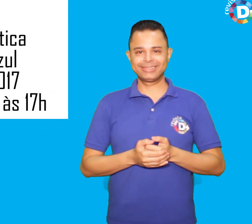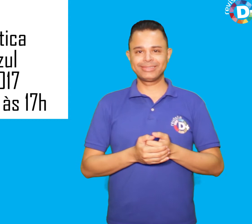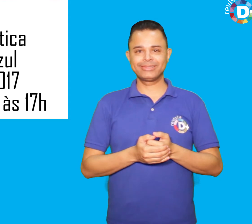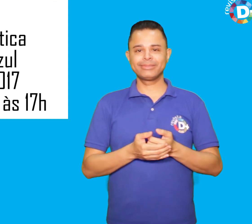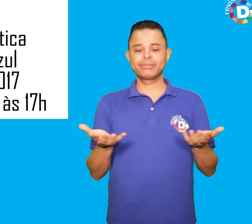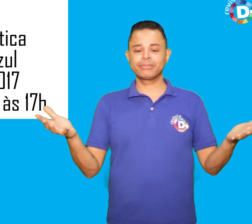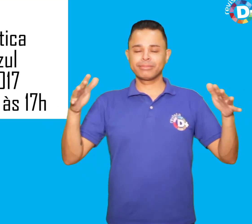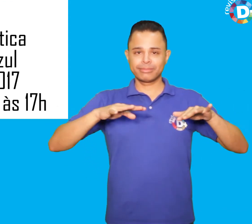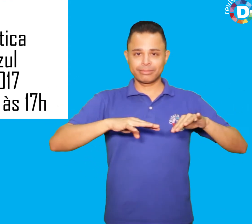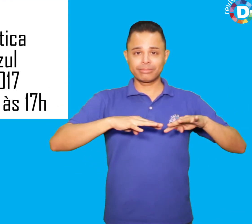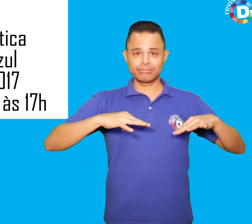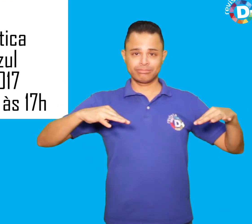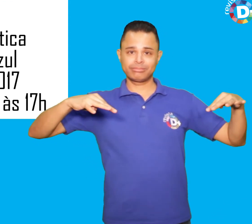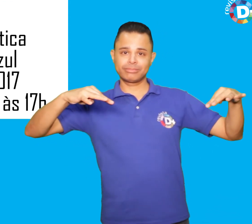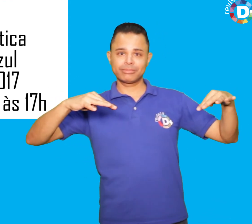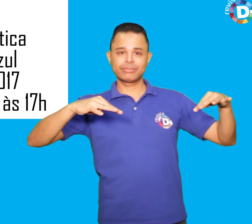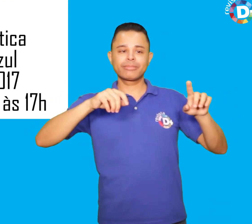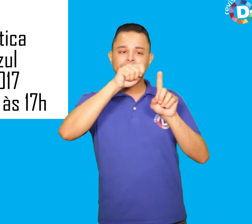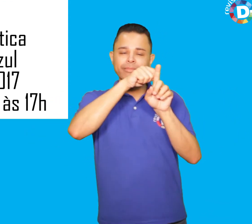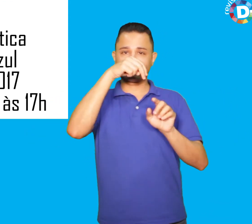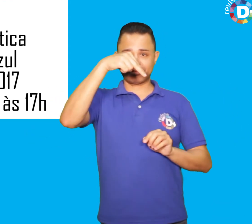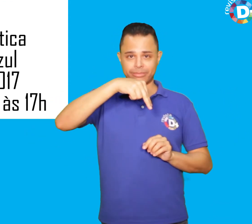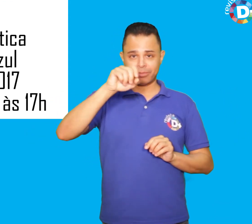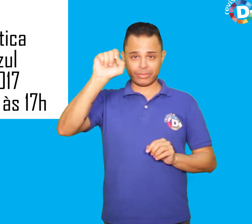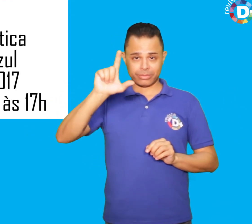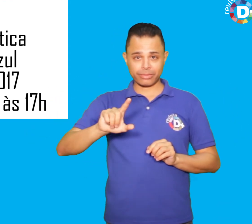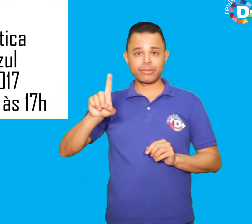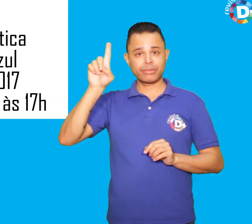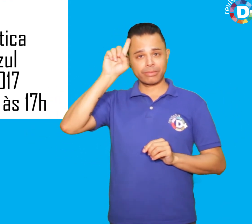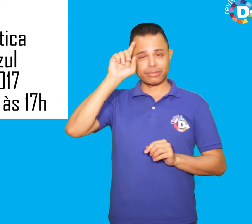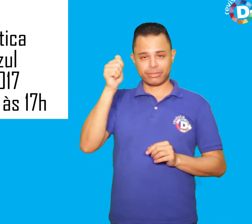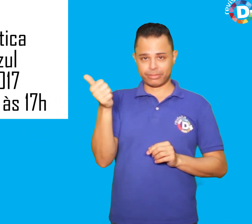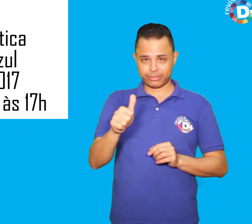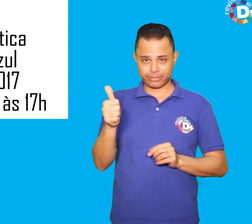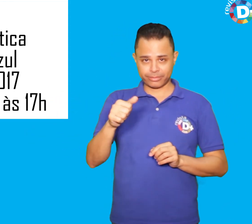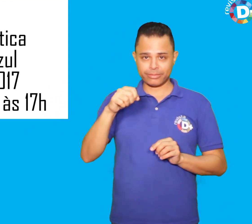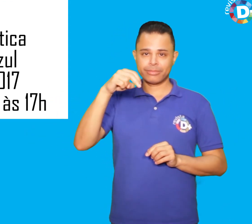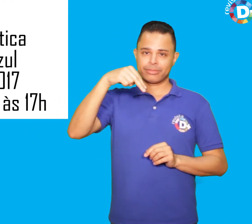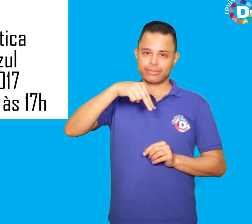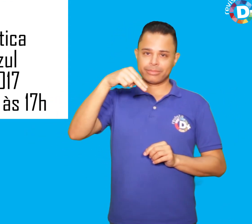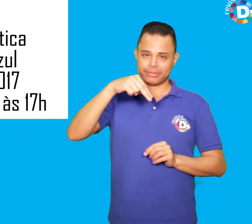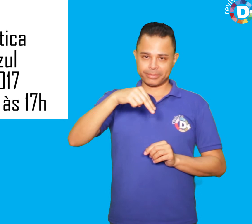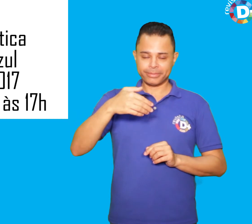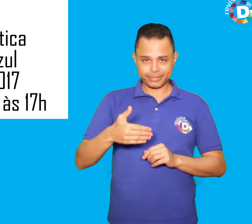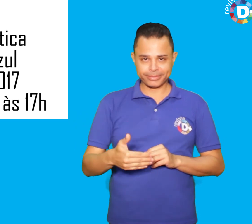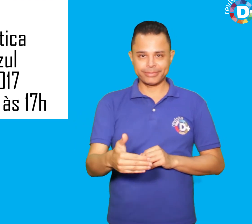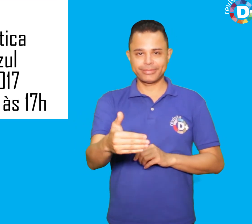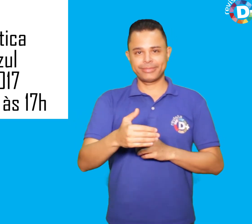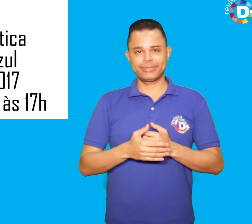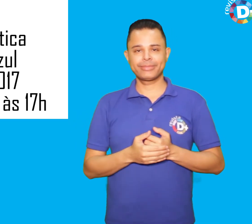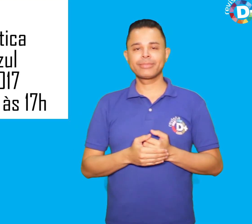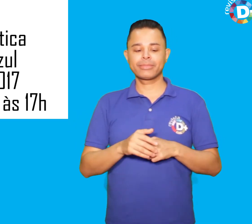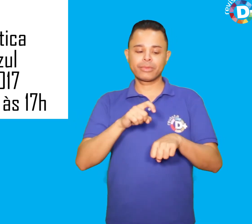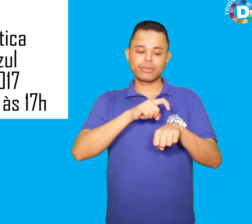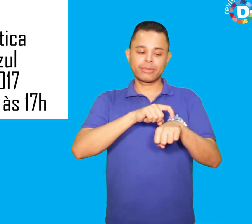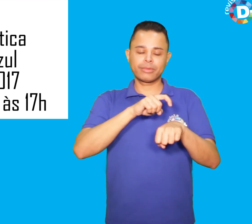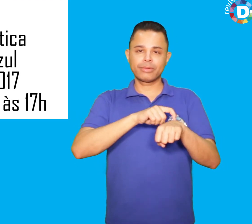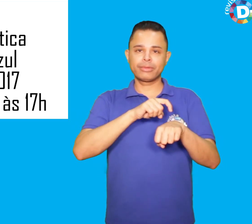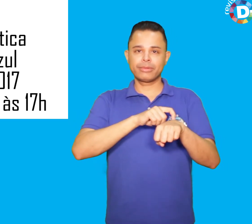temática Novembro Azul. Data: 11 de novembro de 2017. Horário: da 1 da